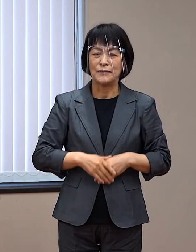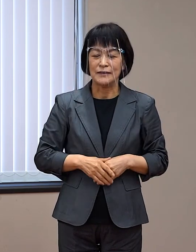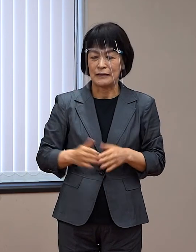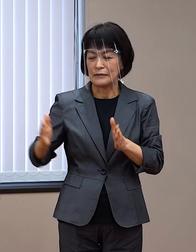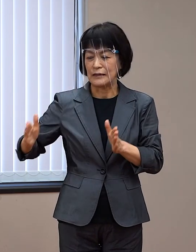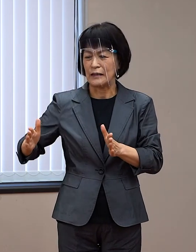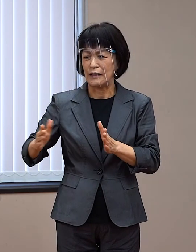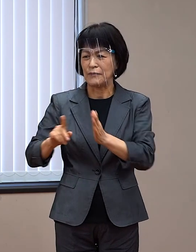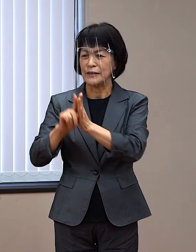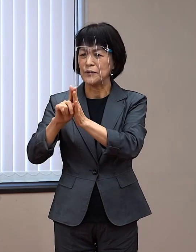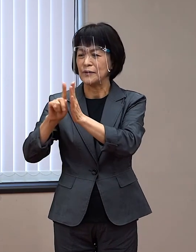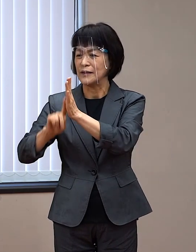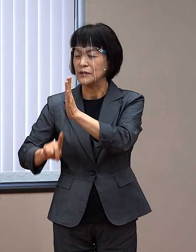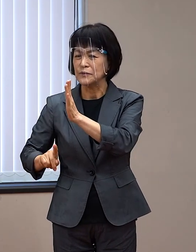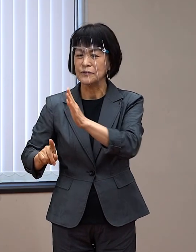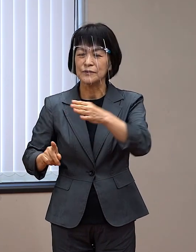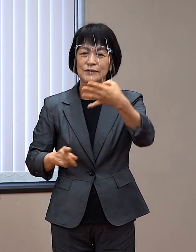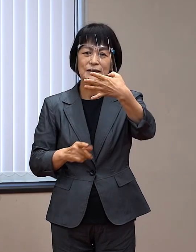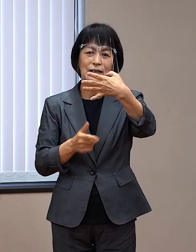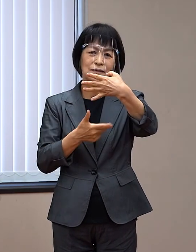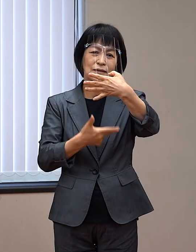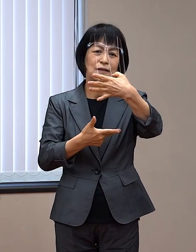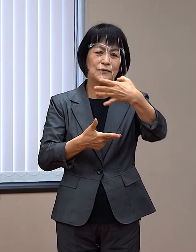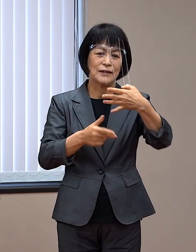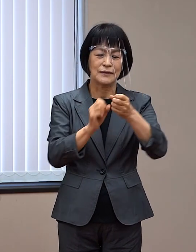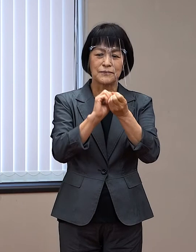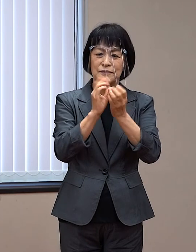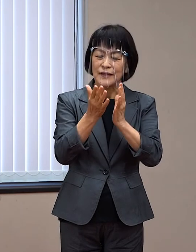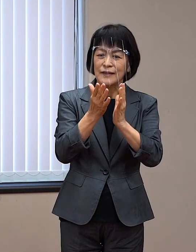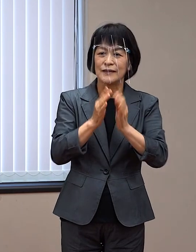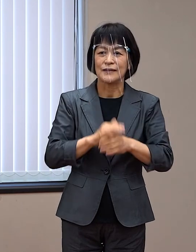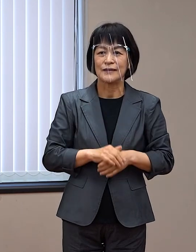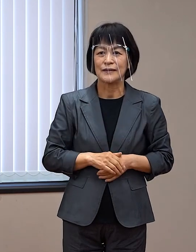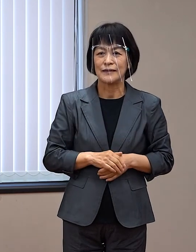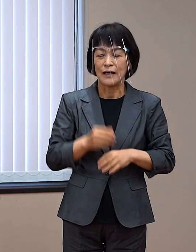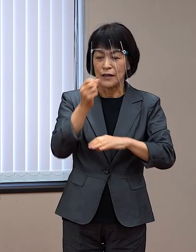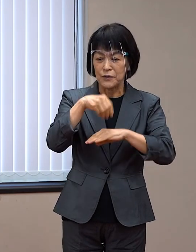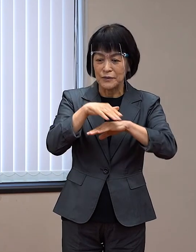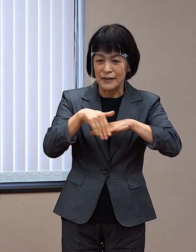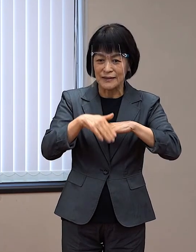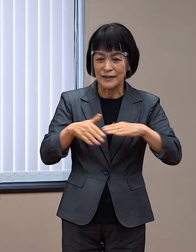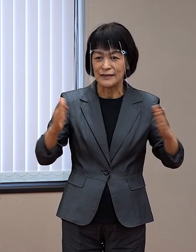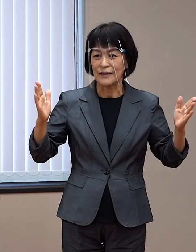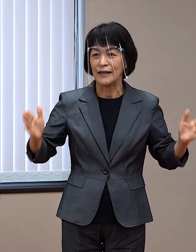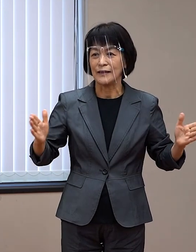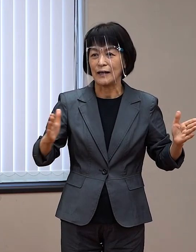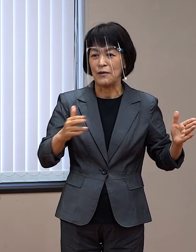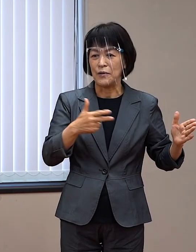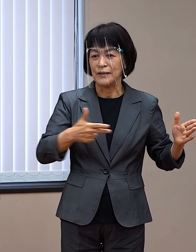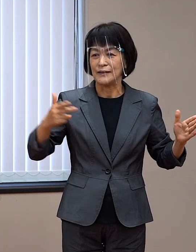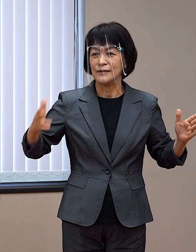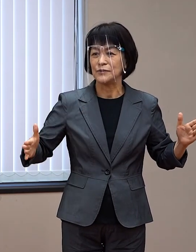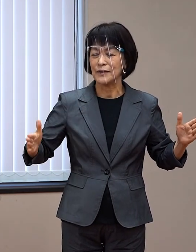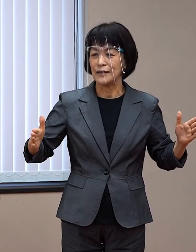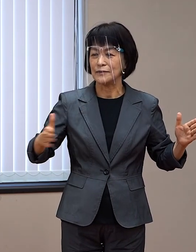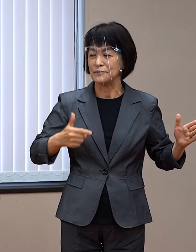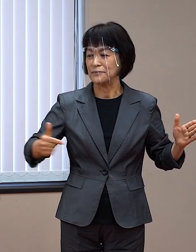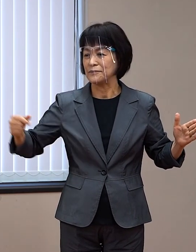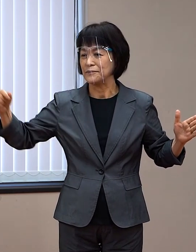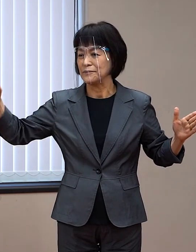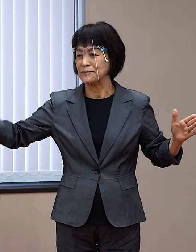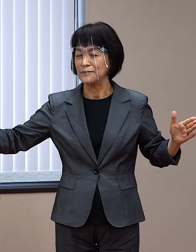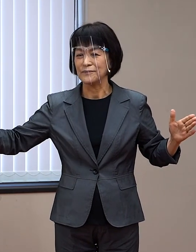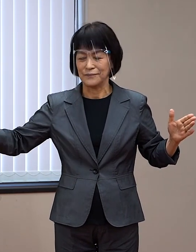低く、4月7日に開花となったことから予定していた会期を1週間延長したところであ